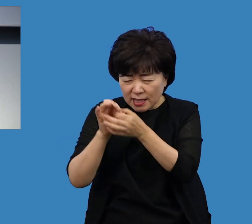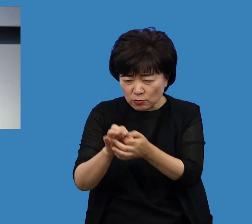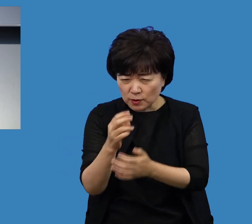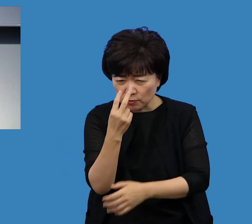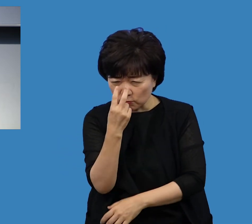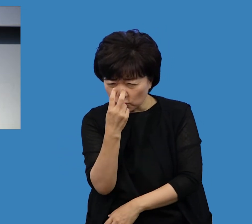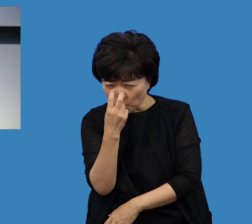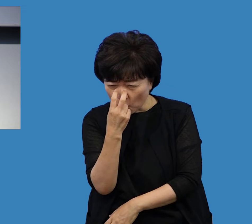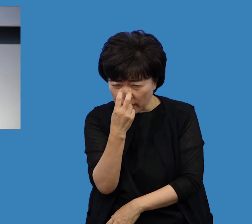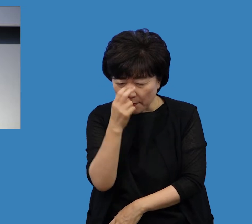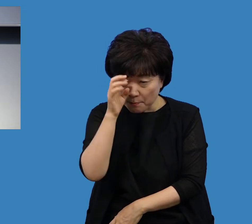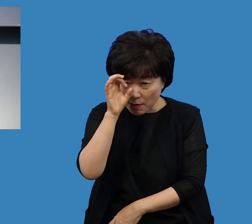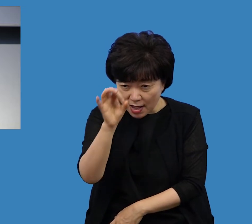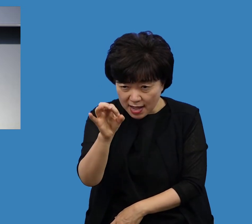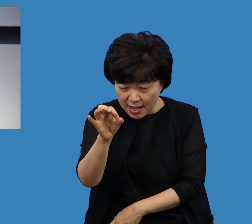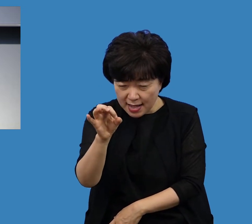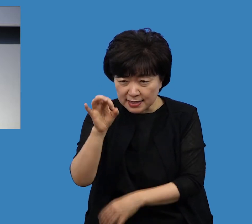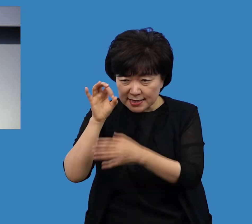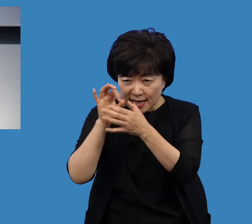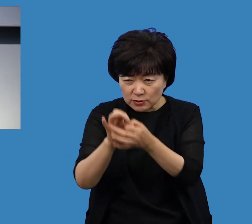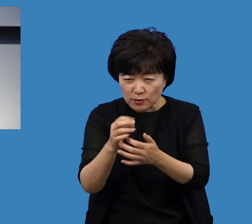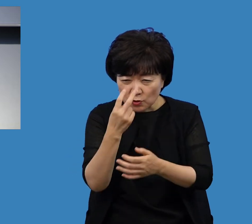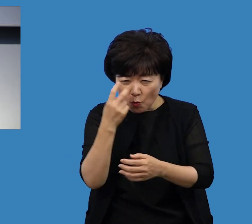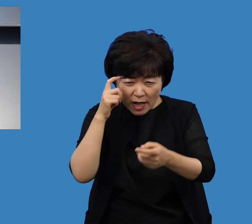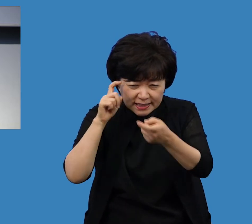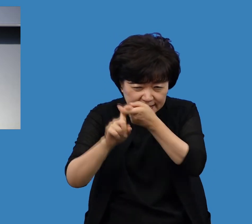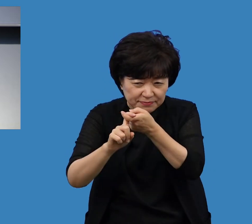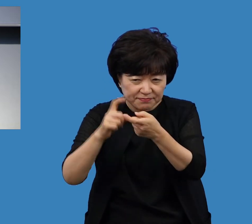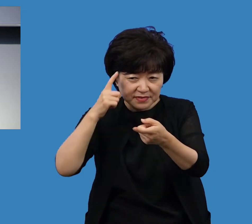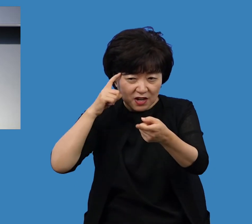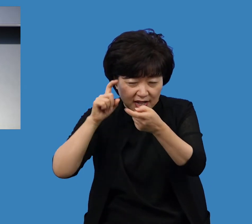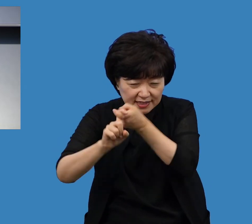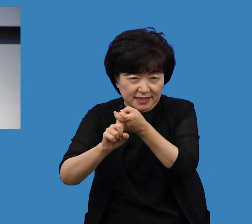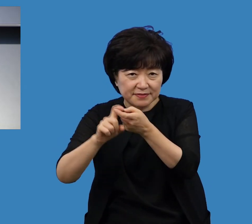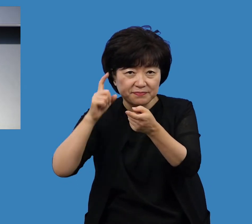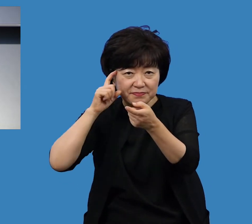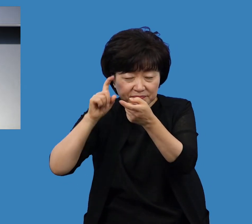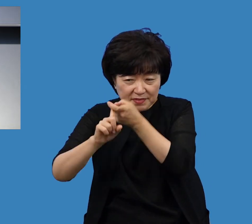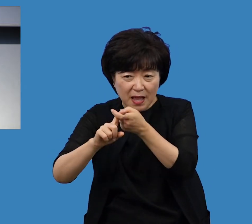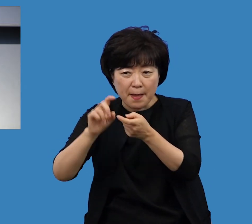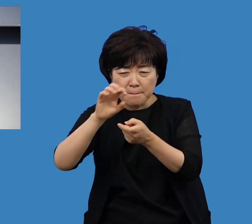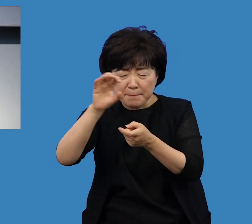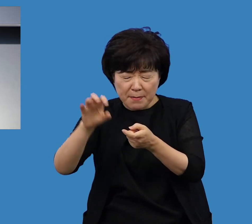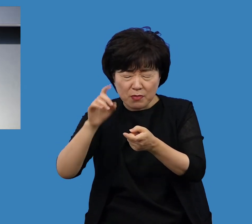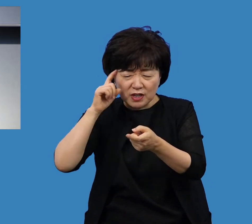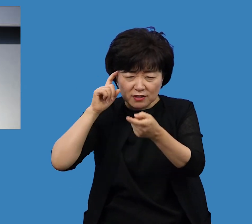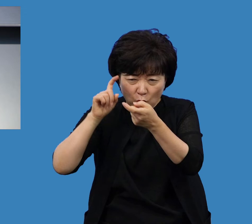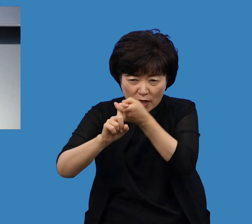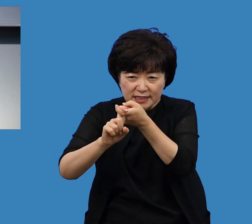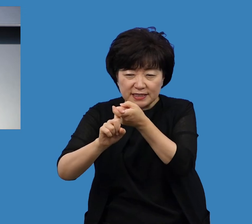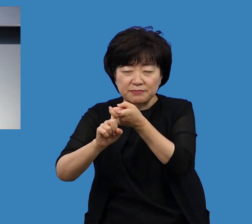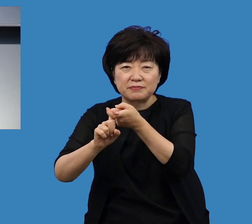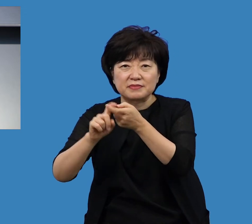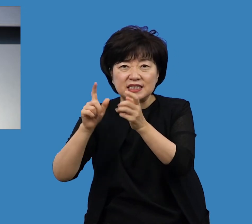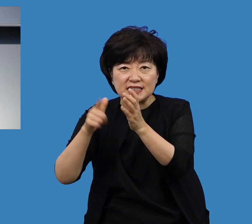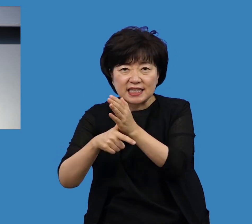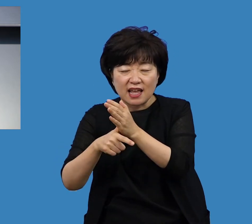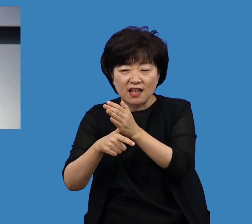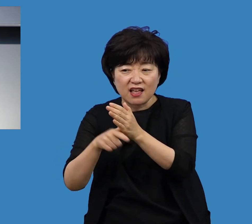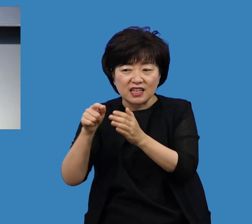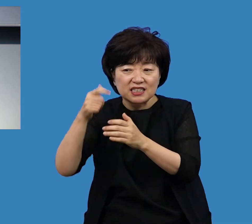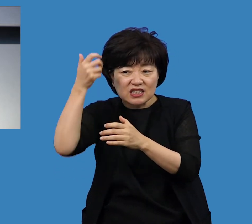보기 시작하고, 계속 그것에 관심을 가지기 시작하고, 반복적으로 주목하기 시작할 때 뭐예요? 그 영이 우리